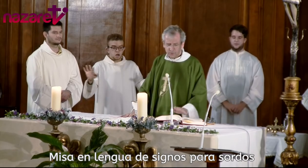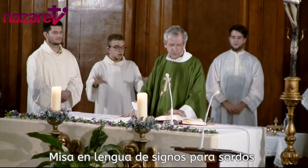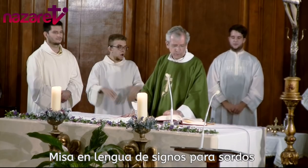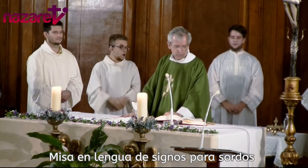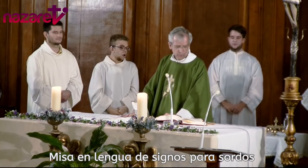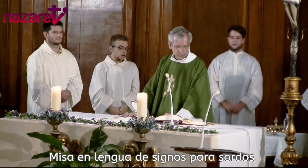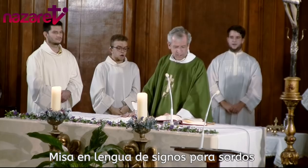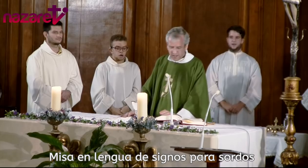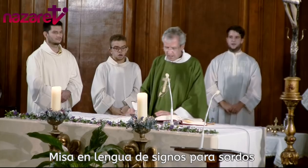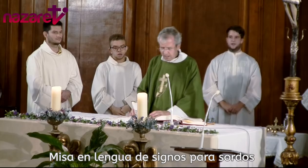danos la